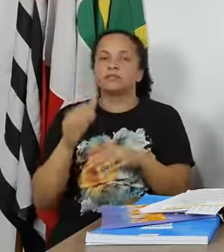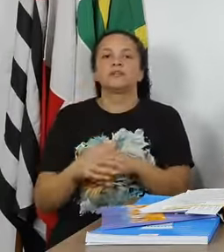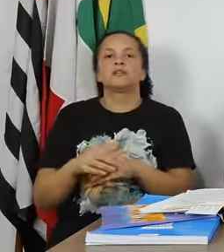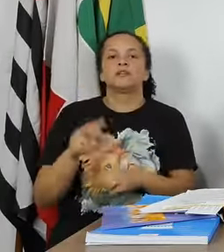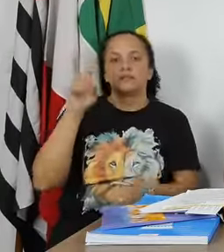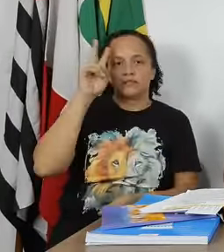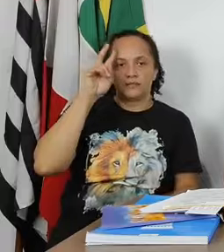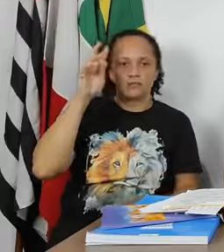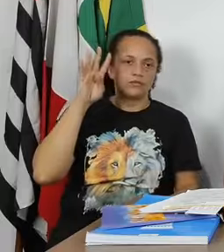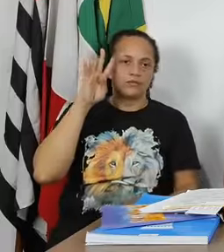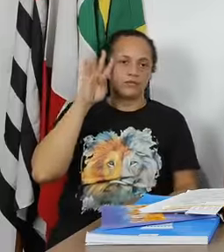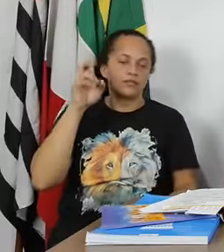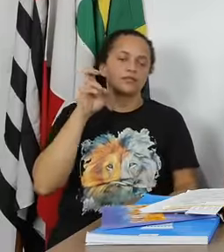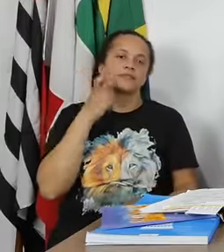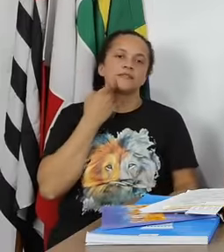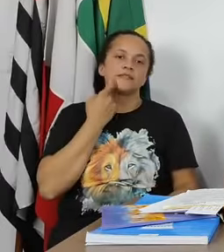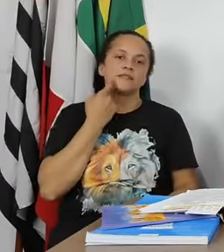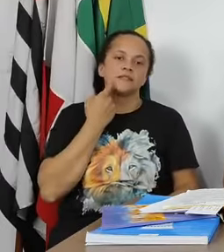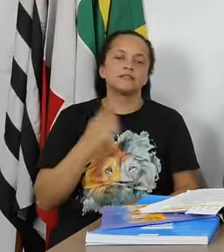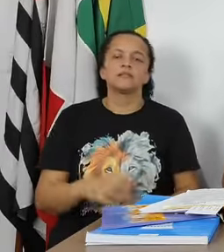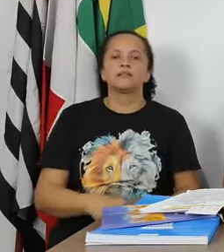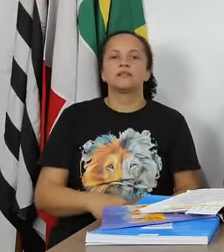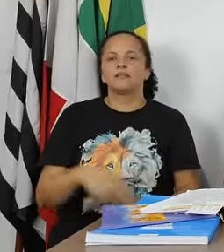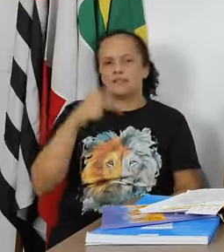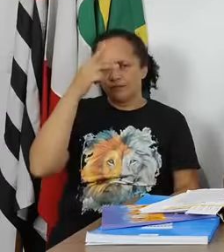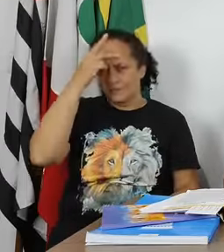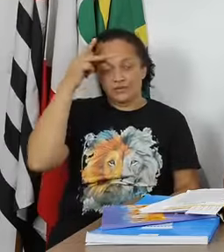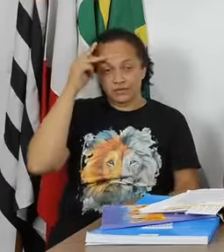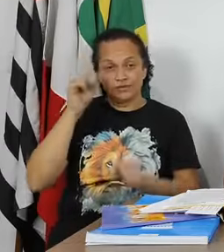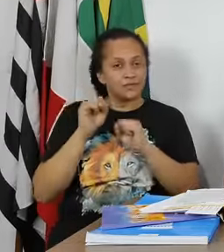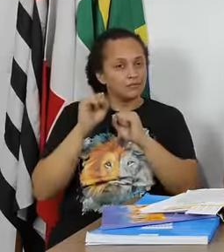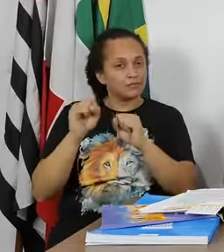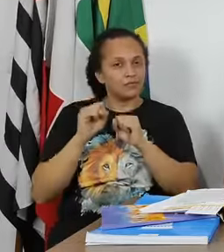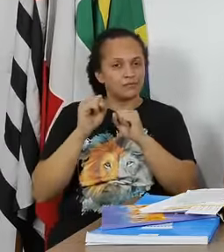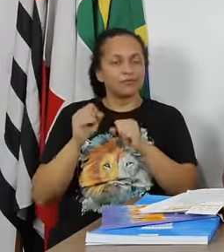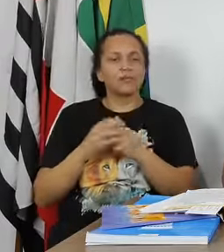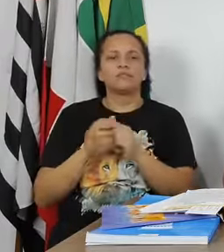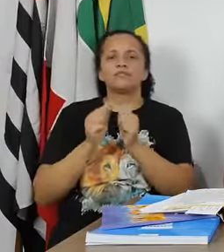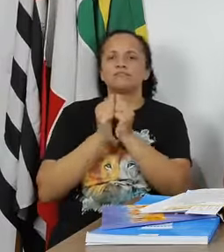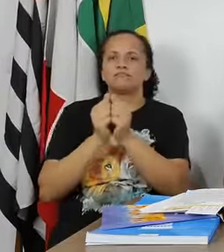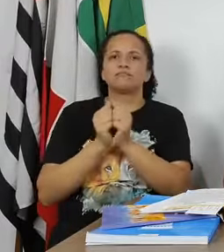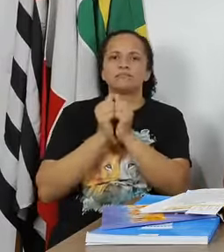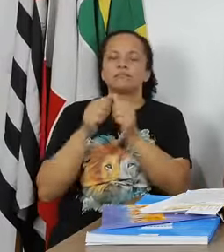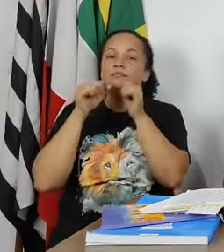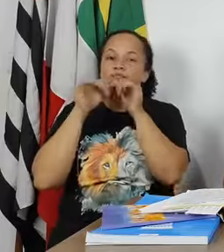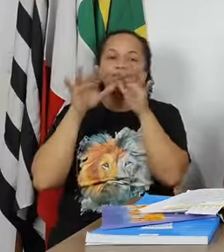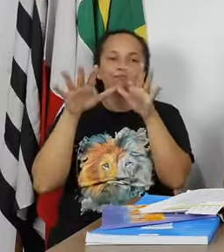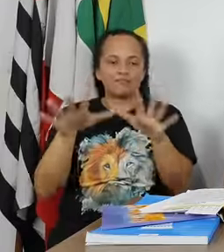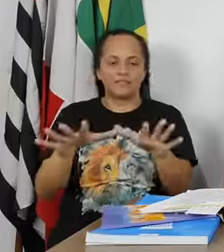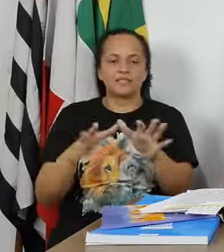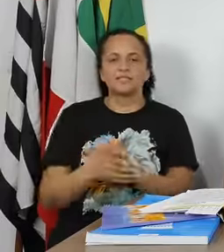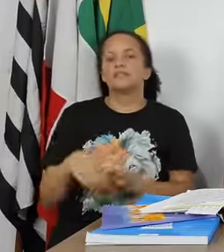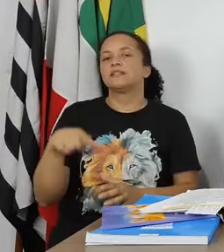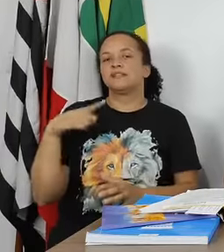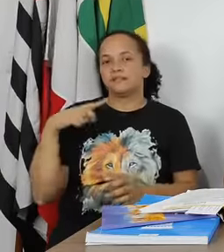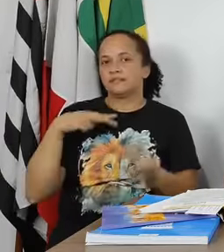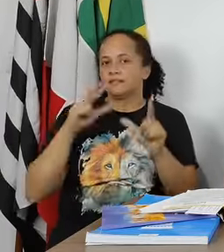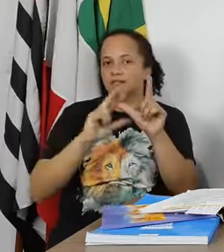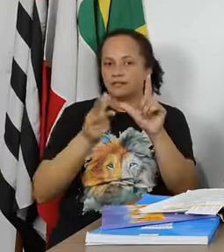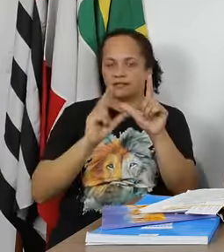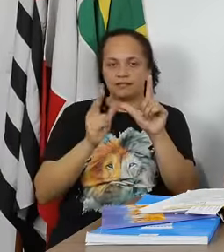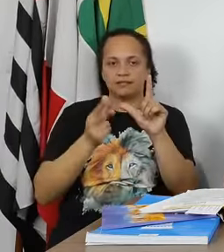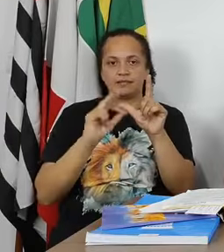sexta, né? Então, quem puder participar, venha, vai ser bênção, né? Temos também as lives, né? As lives têm